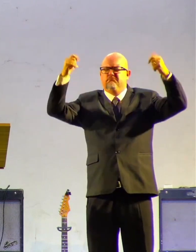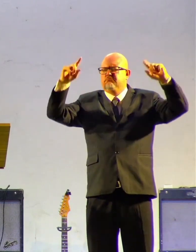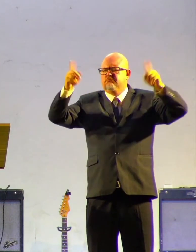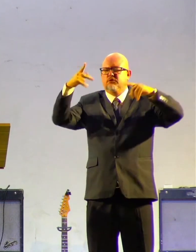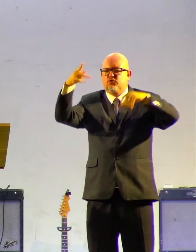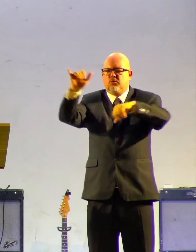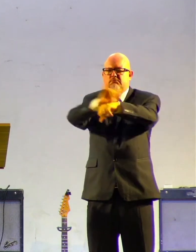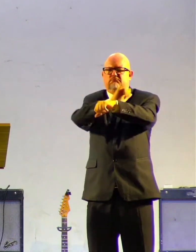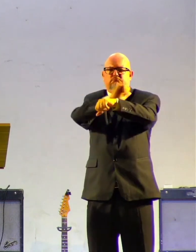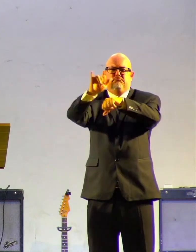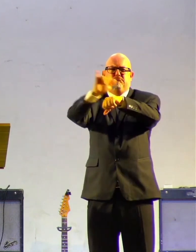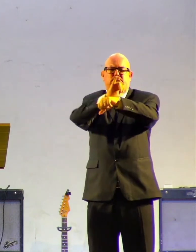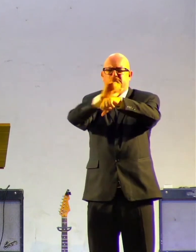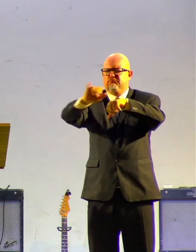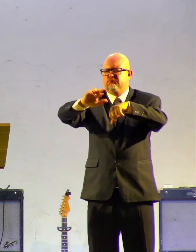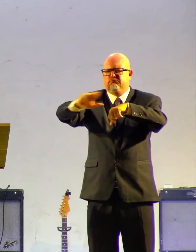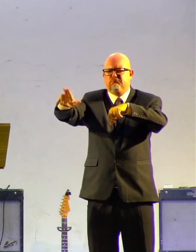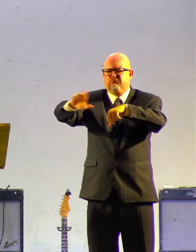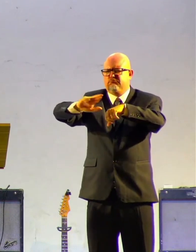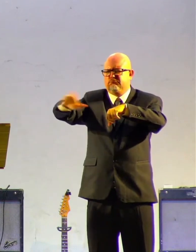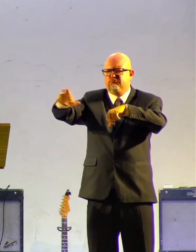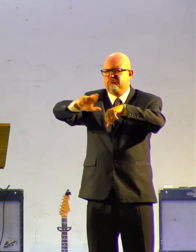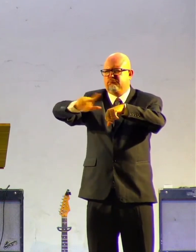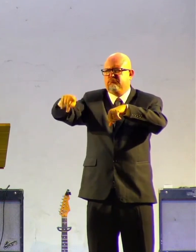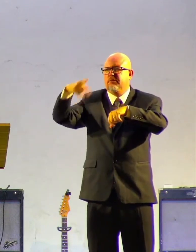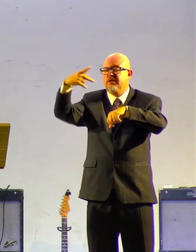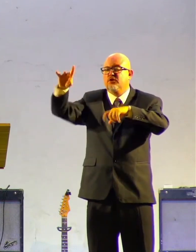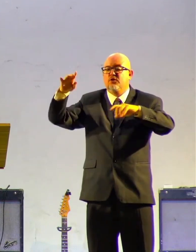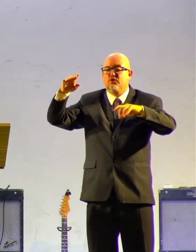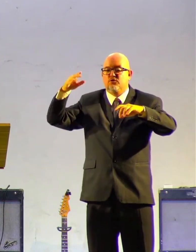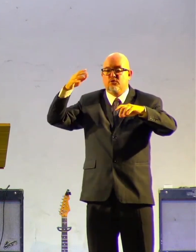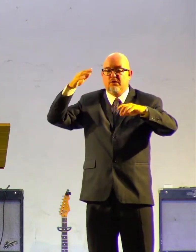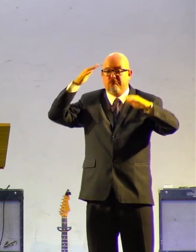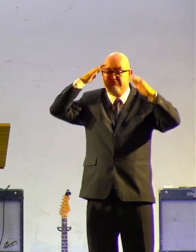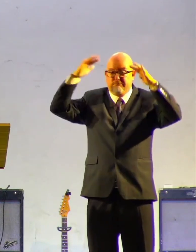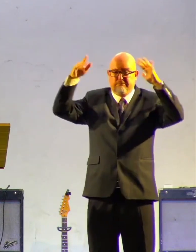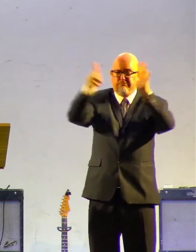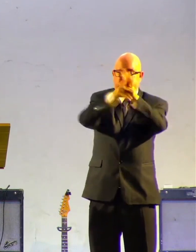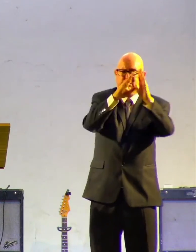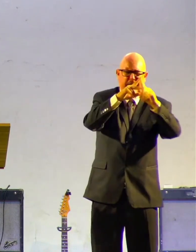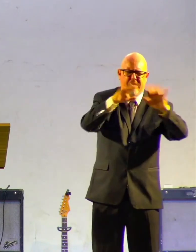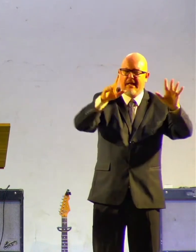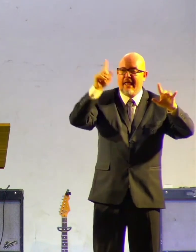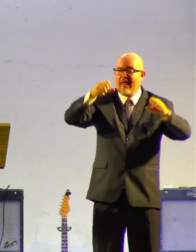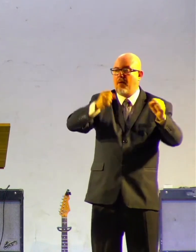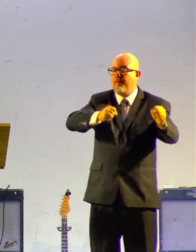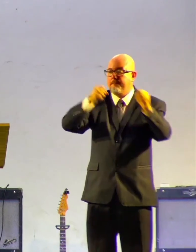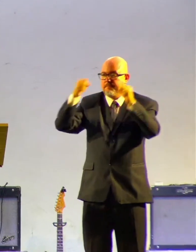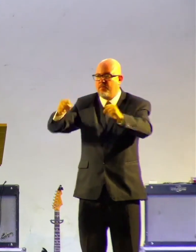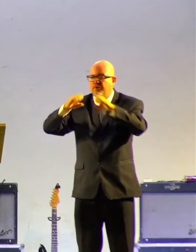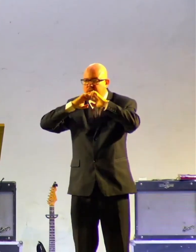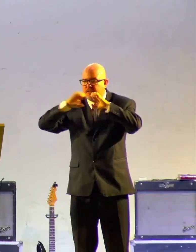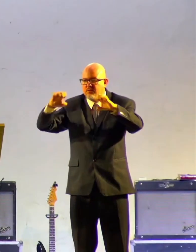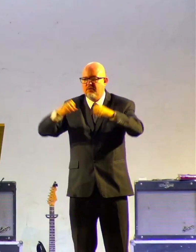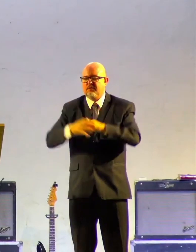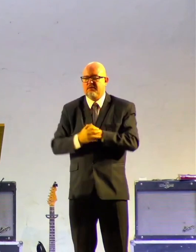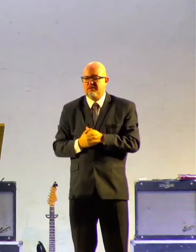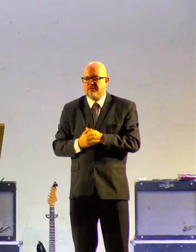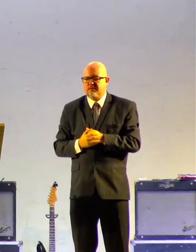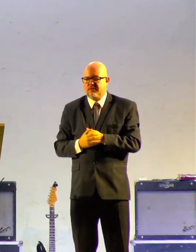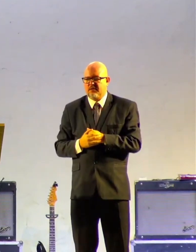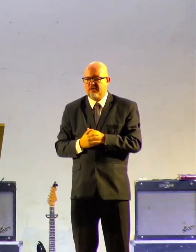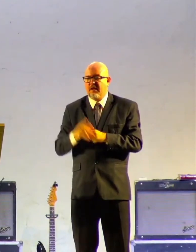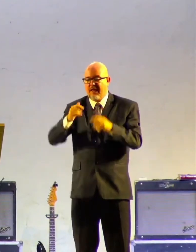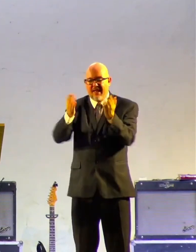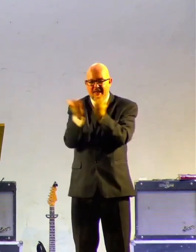sua estratégia, não é a sua corrente teológica A ou B, é o poder do Evangelho.